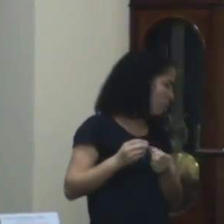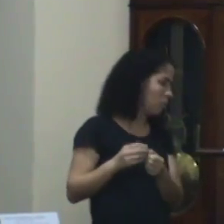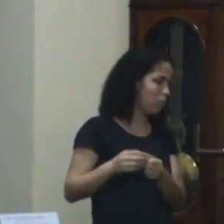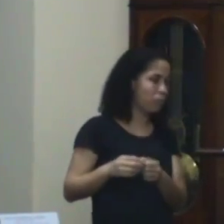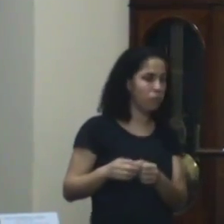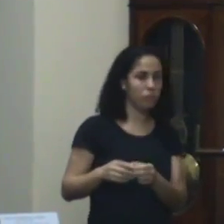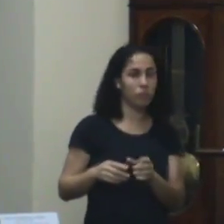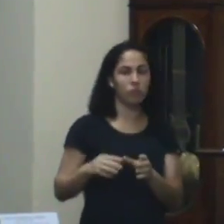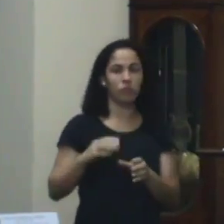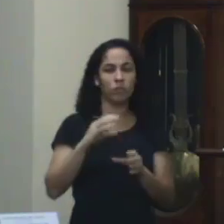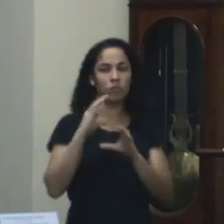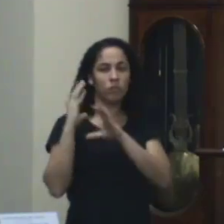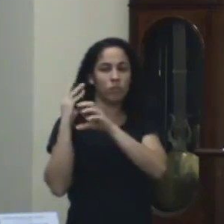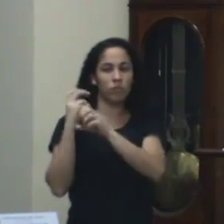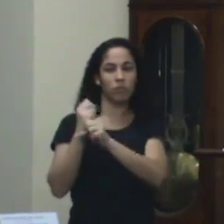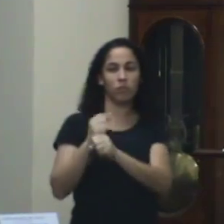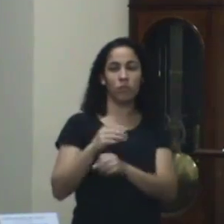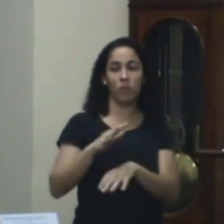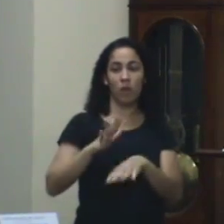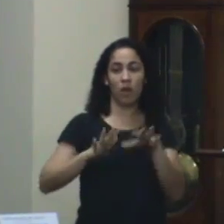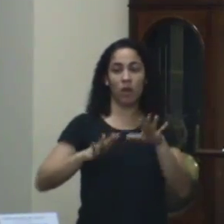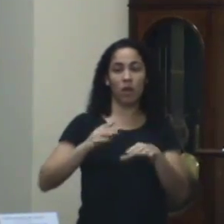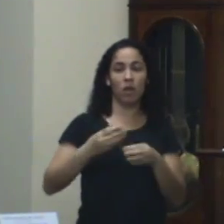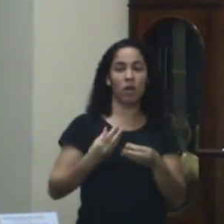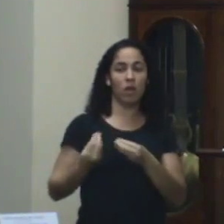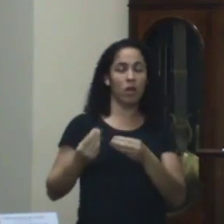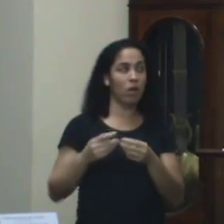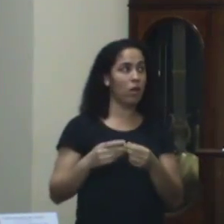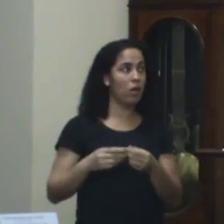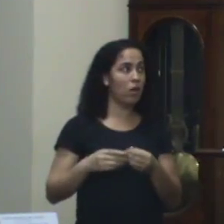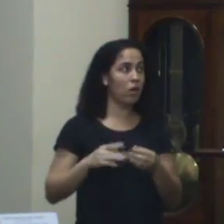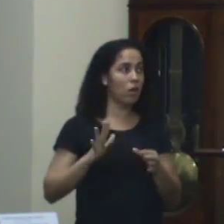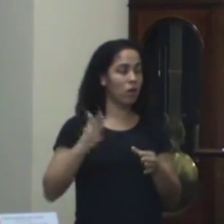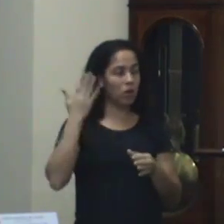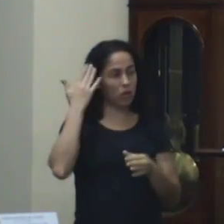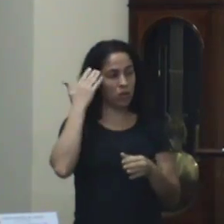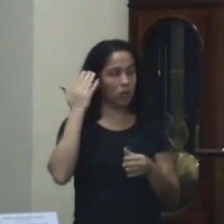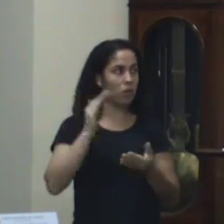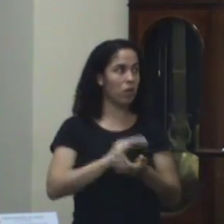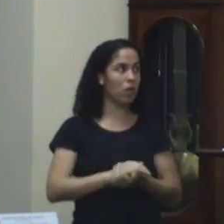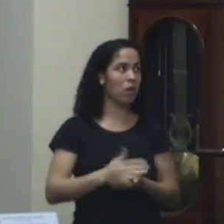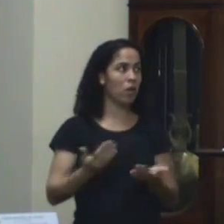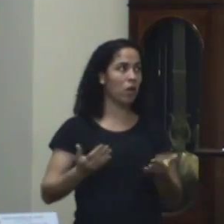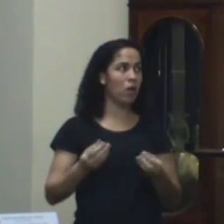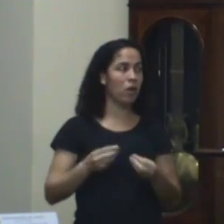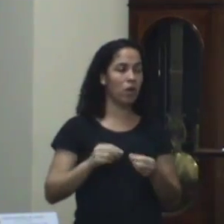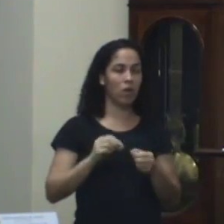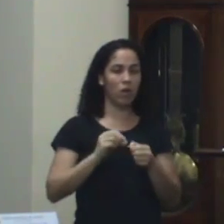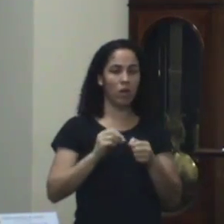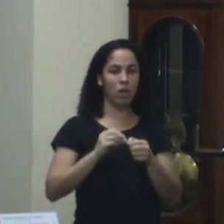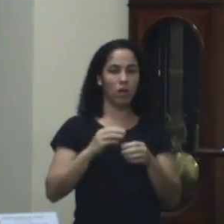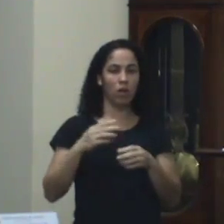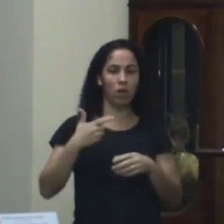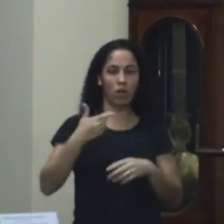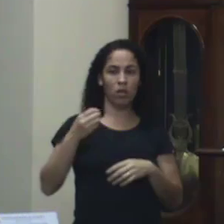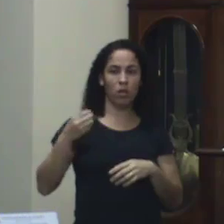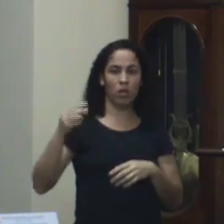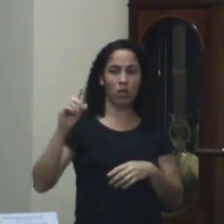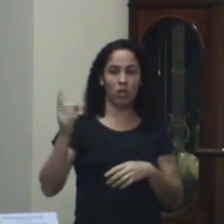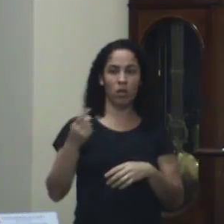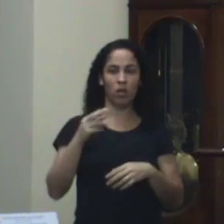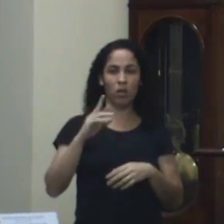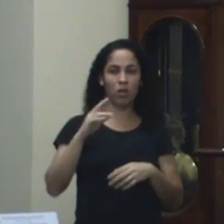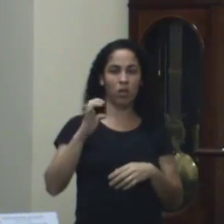no orçamento. Muitas das vezes, infelizmente, nós passamos por isso. Agora ele acabou de colocar no orçamento R$200 mil para